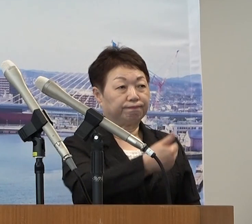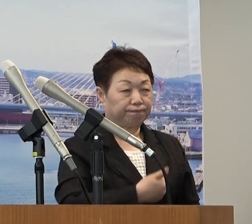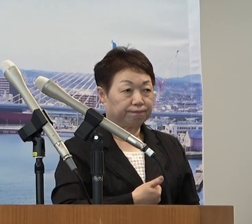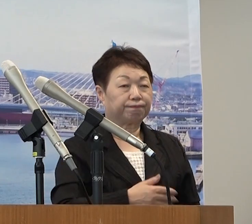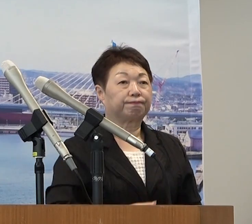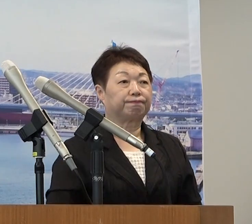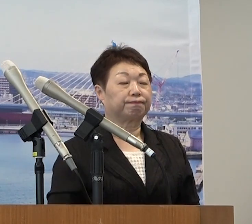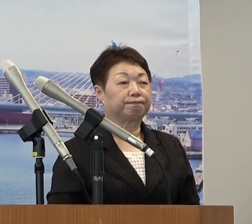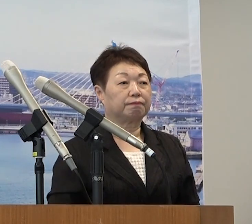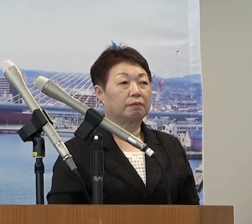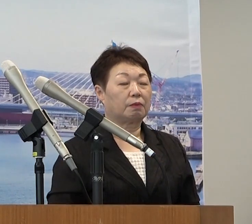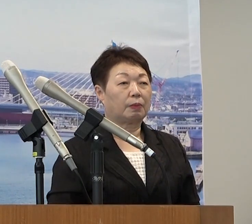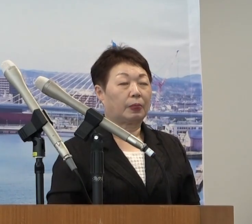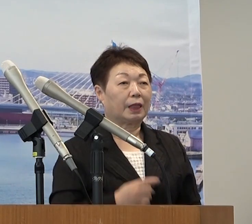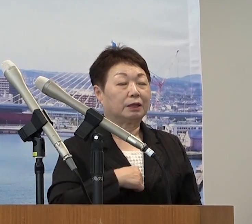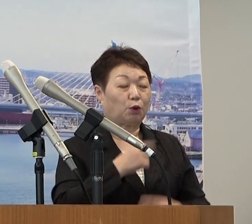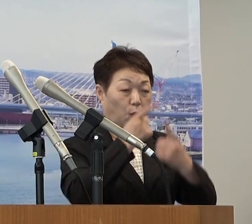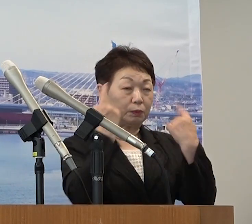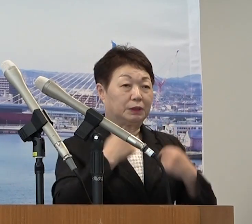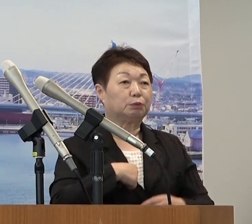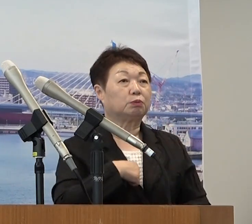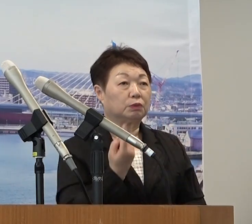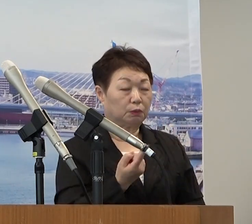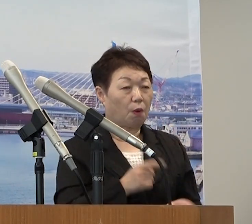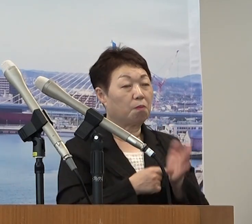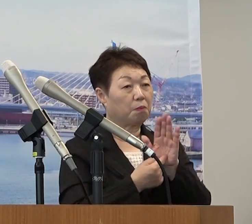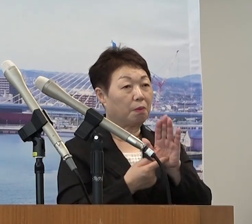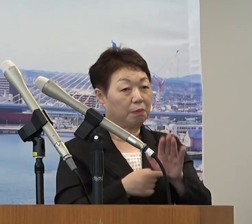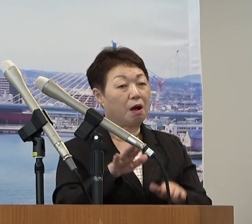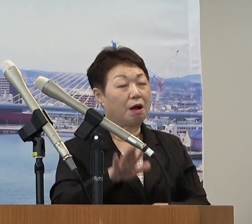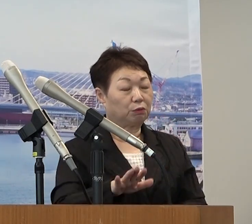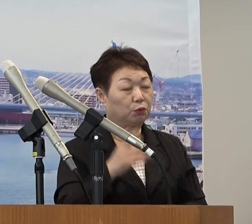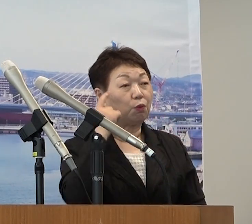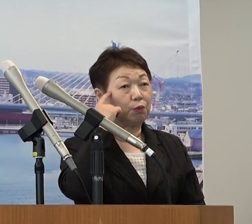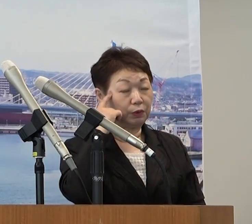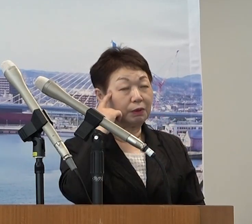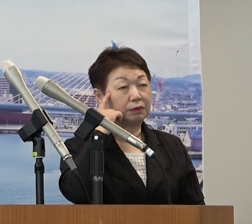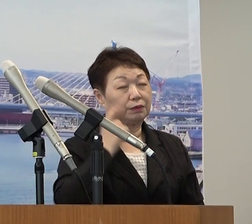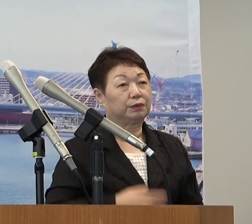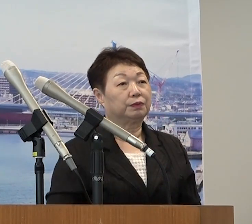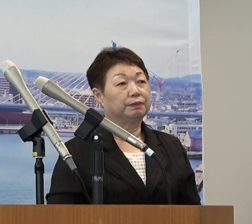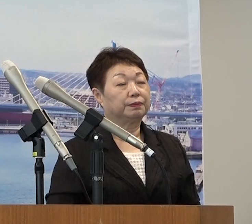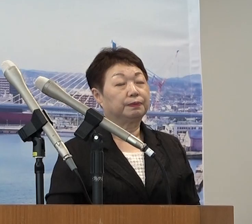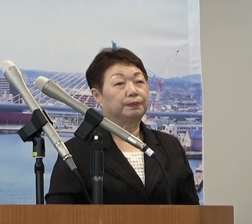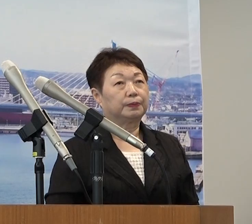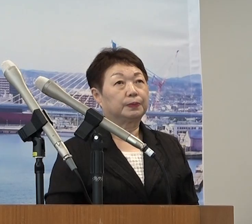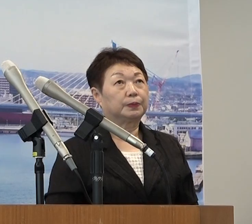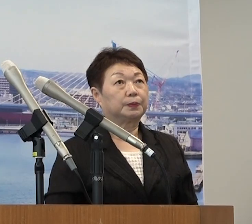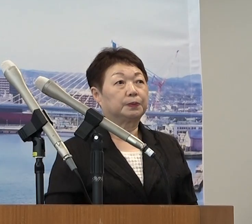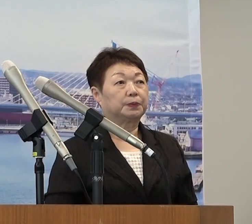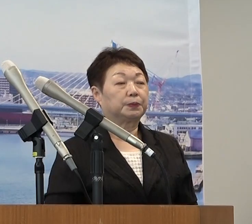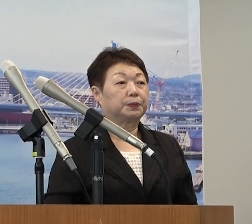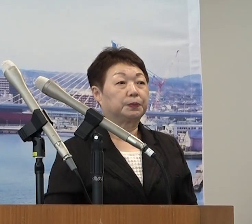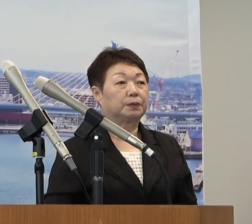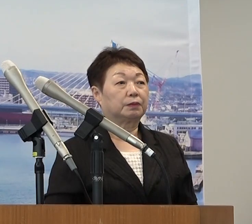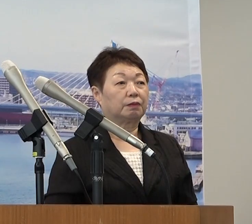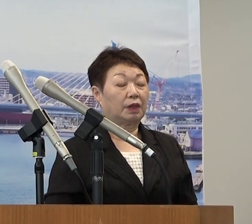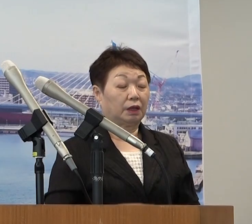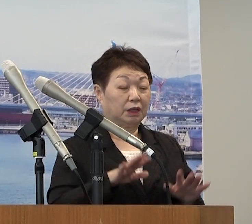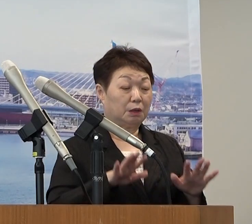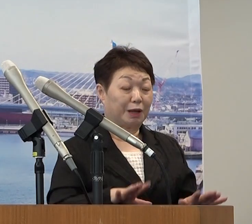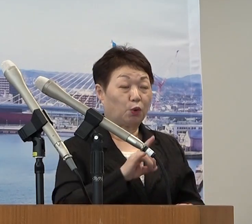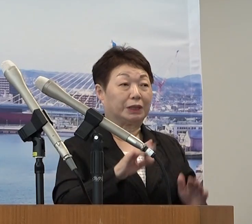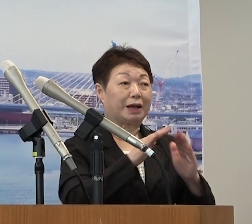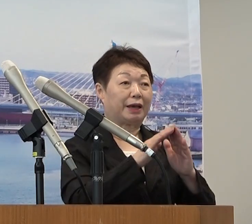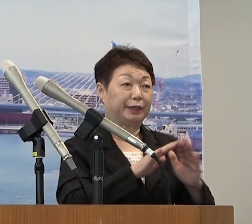それこそあのこれからオリジナリティを出していきたいということではあったんですけれどもあの それこそ今議会